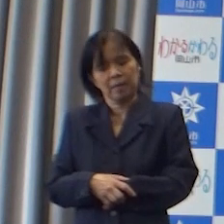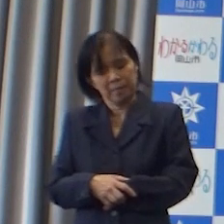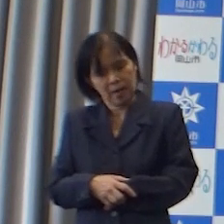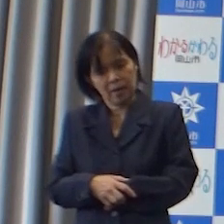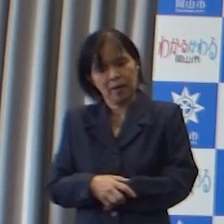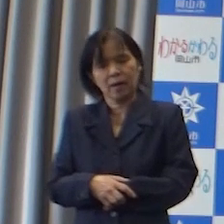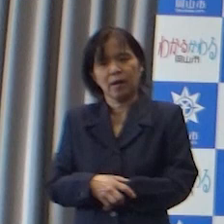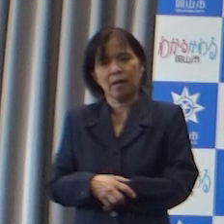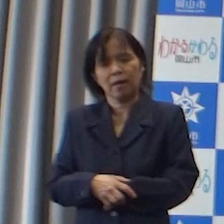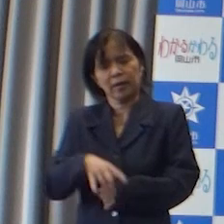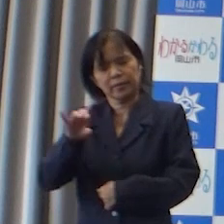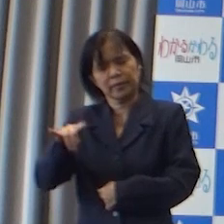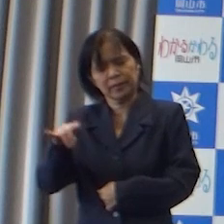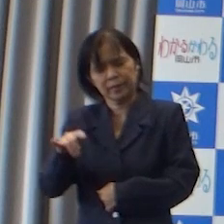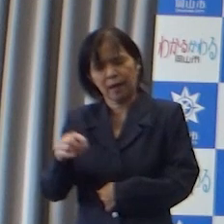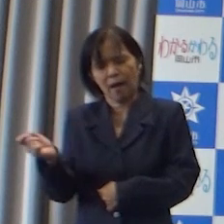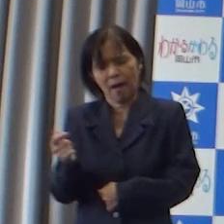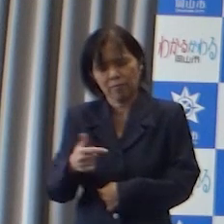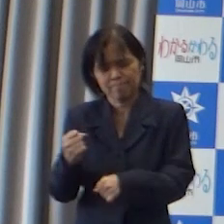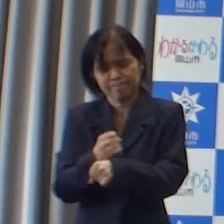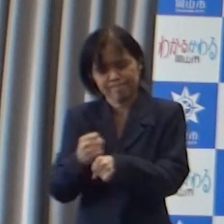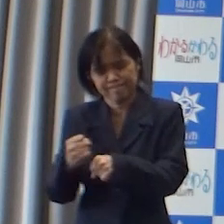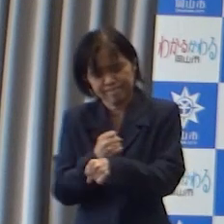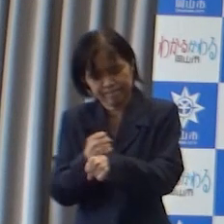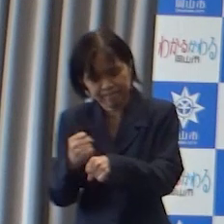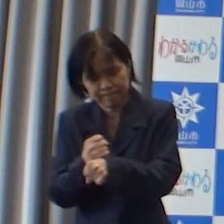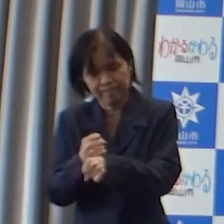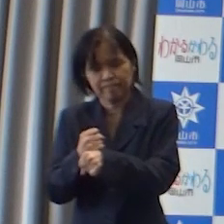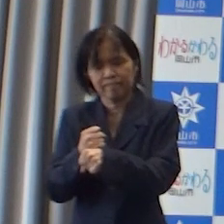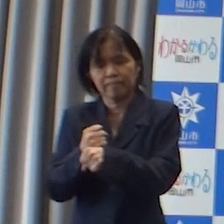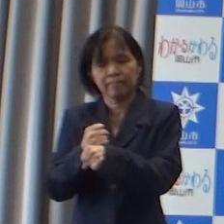ギリギリ早めて、